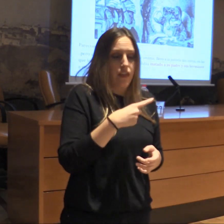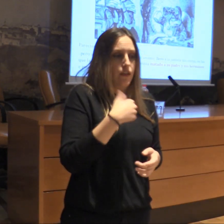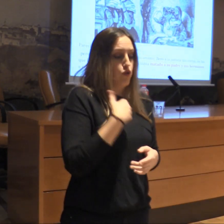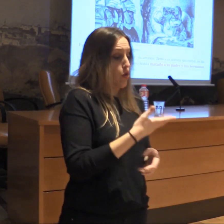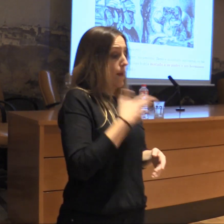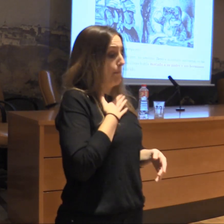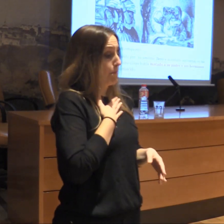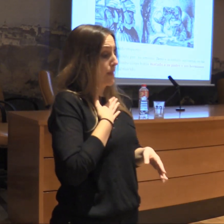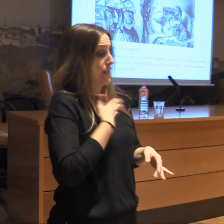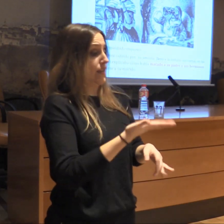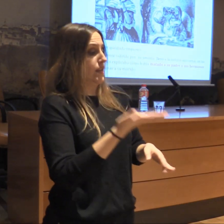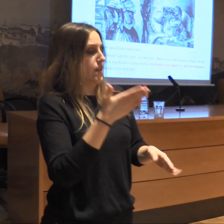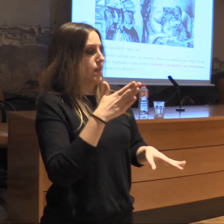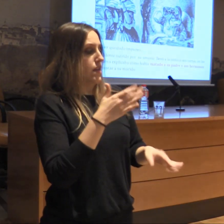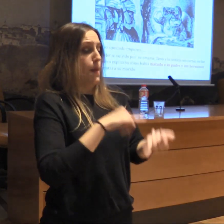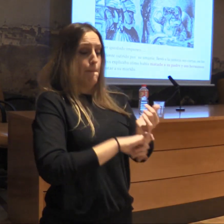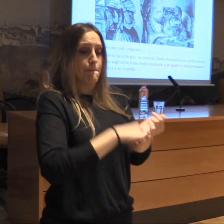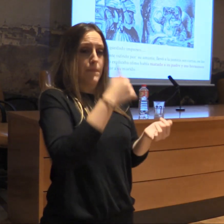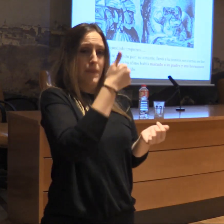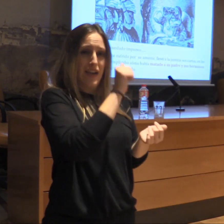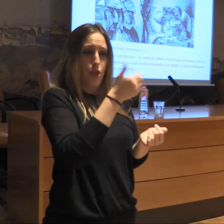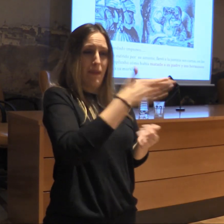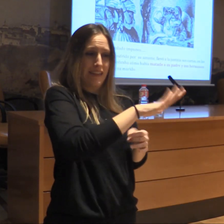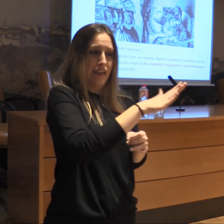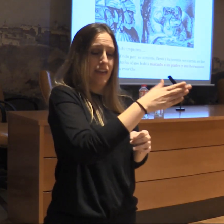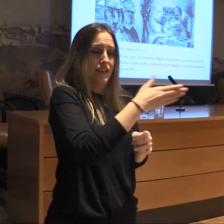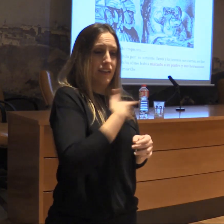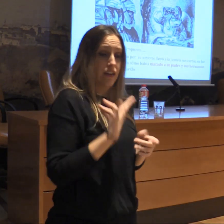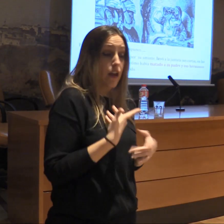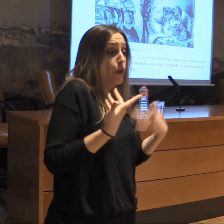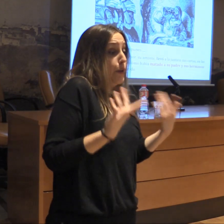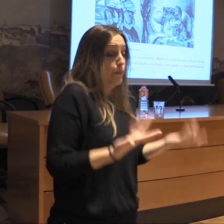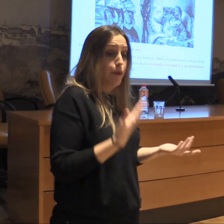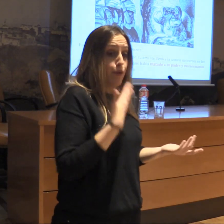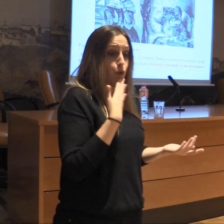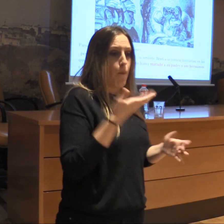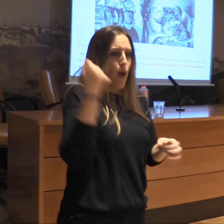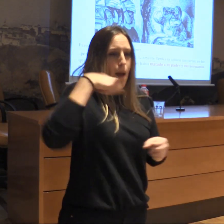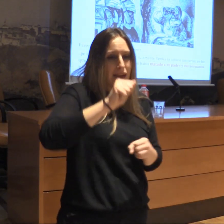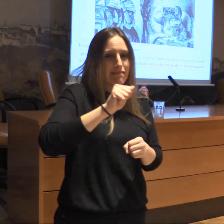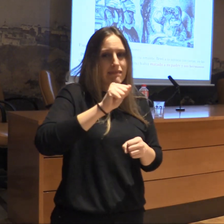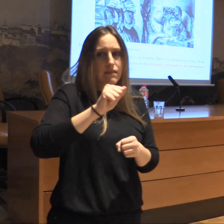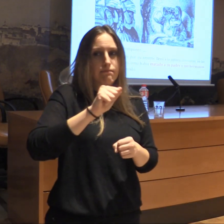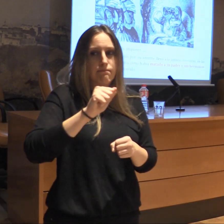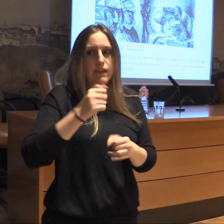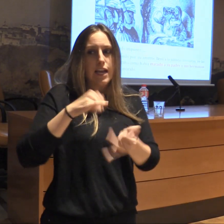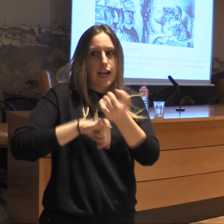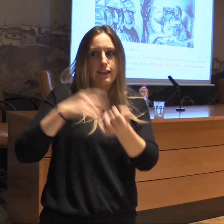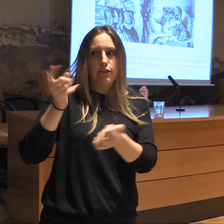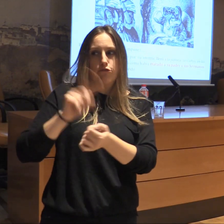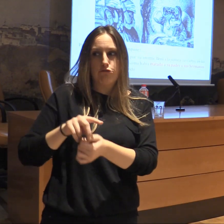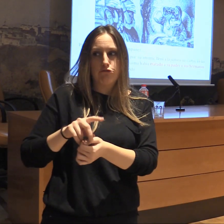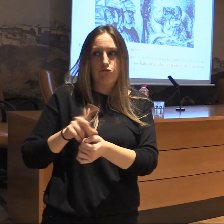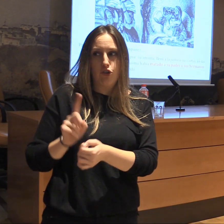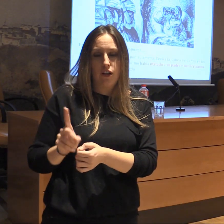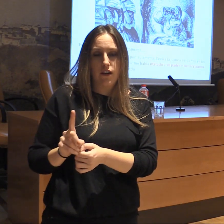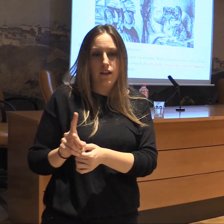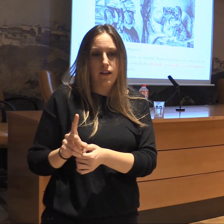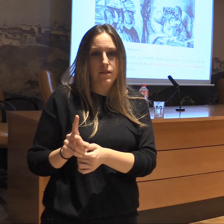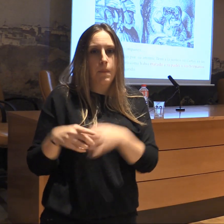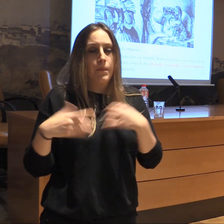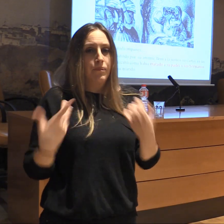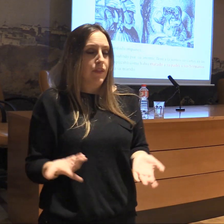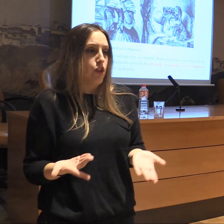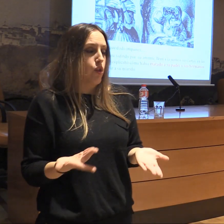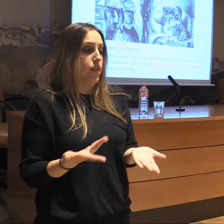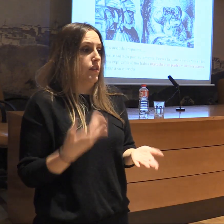para casarse con su amante, pero su amante, no queriéndose casar con semejante bicho, pues le daba antídotos al marido y el